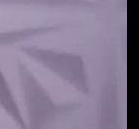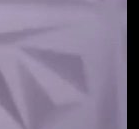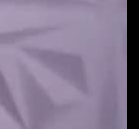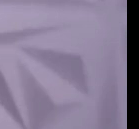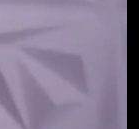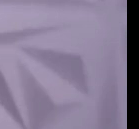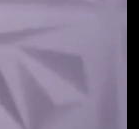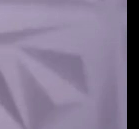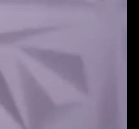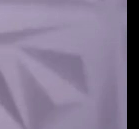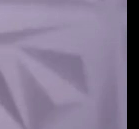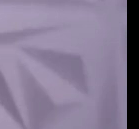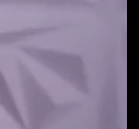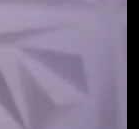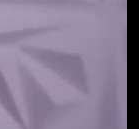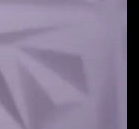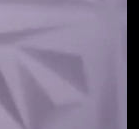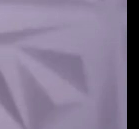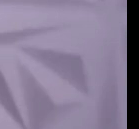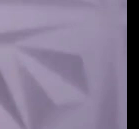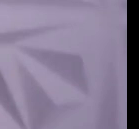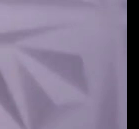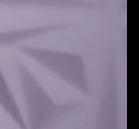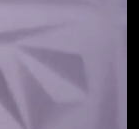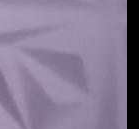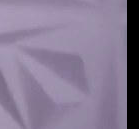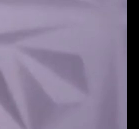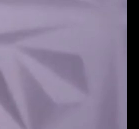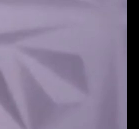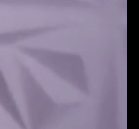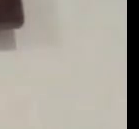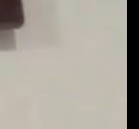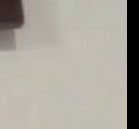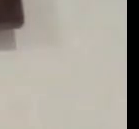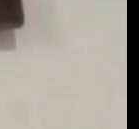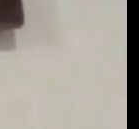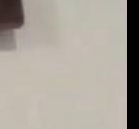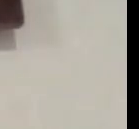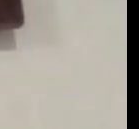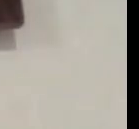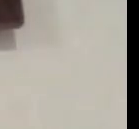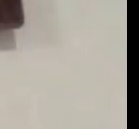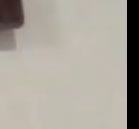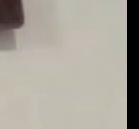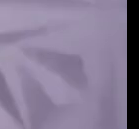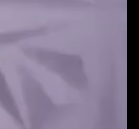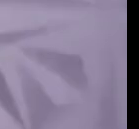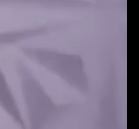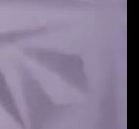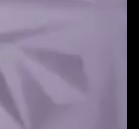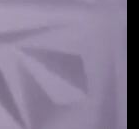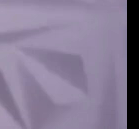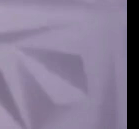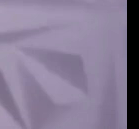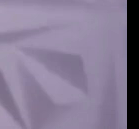quiero, antes de finalizar y antes de que se acabe todo, les quiero pedir si nos podemos tomar una foto. Una foto todos